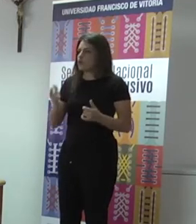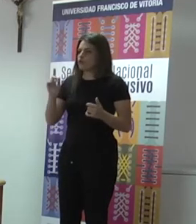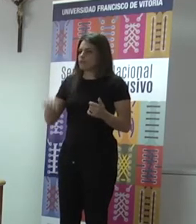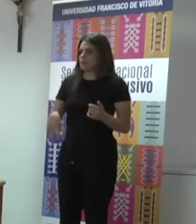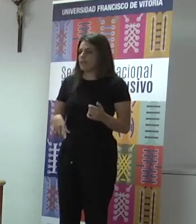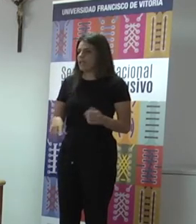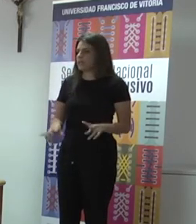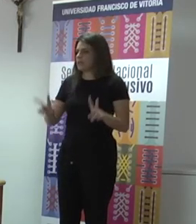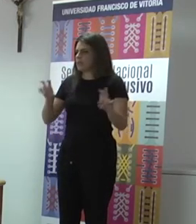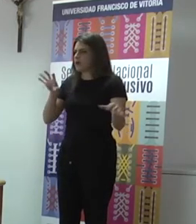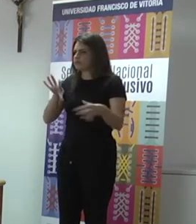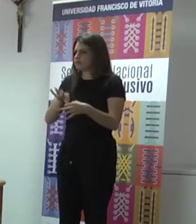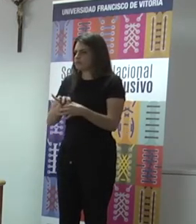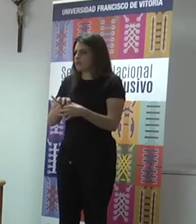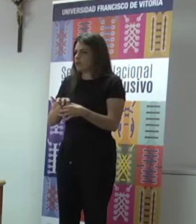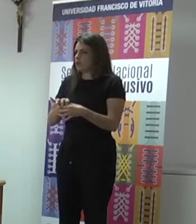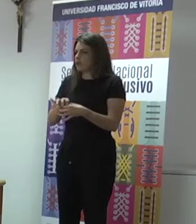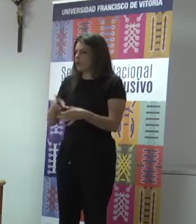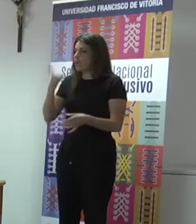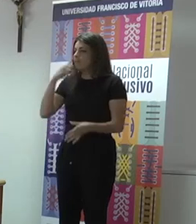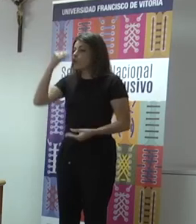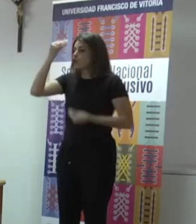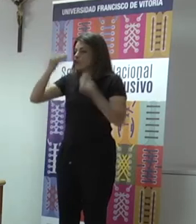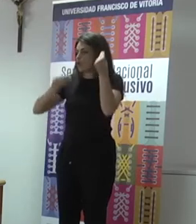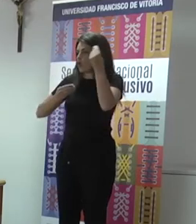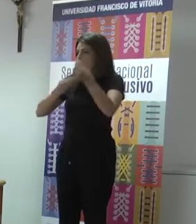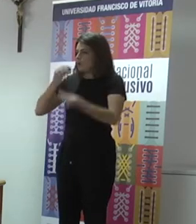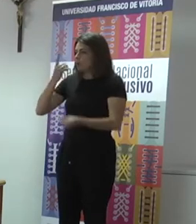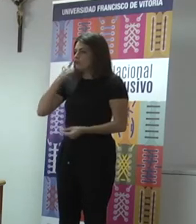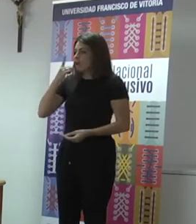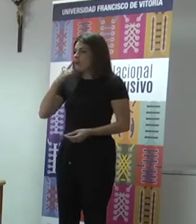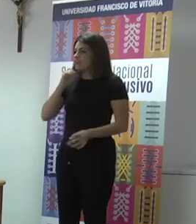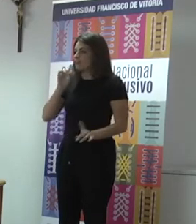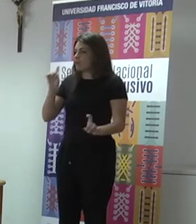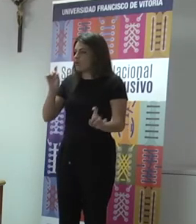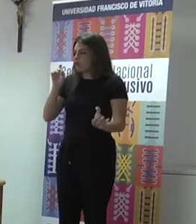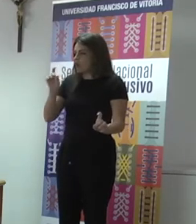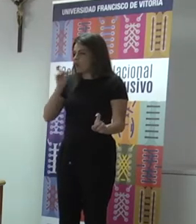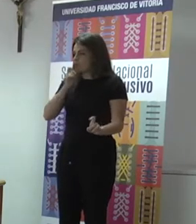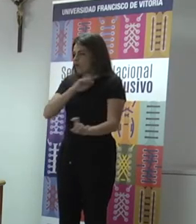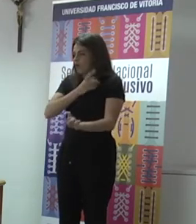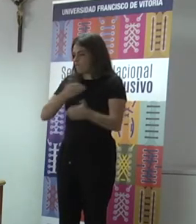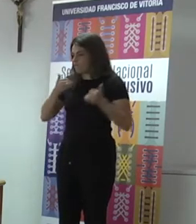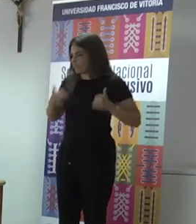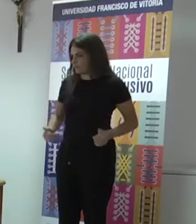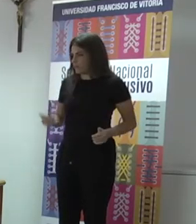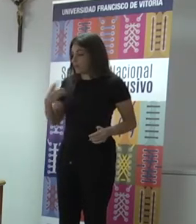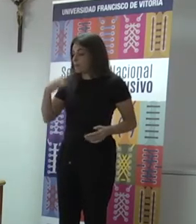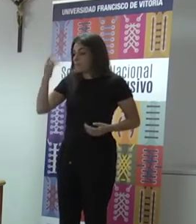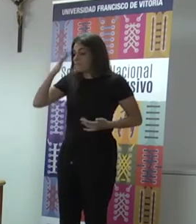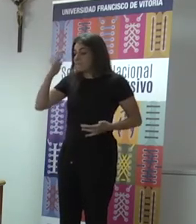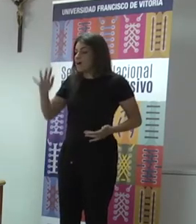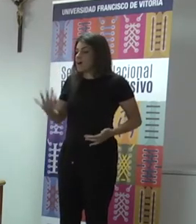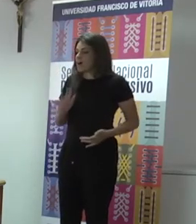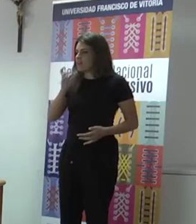las consideraciones que yo creo oportunas para los profesores de educación física que me parece a mí que se